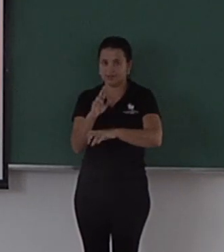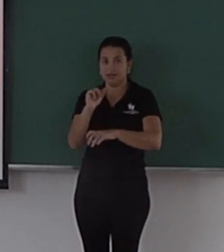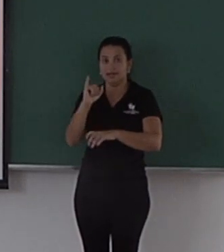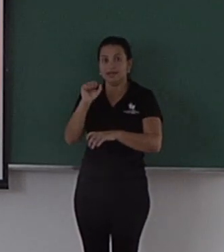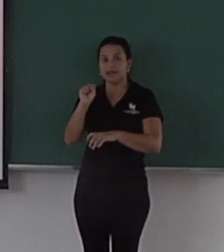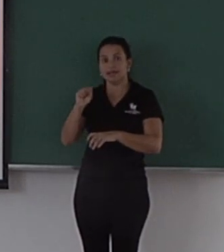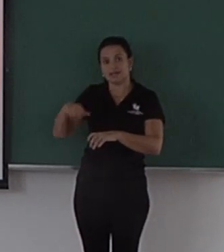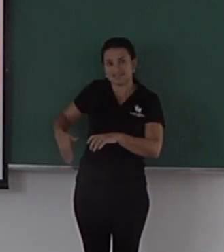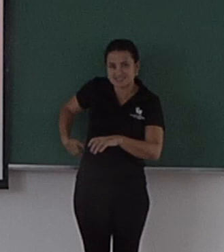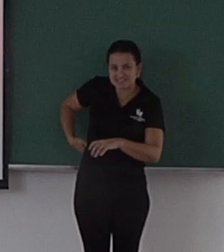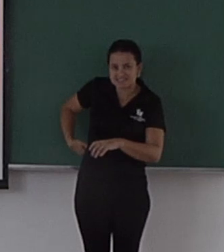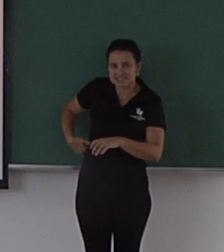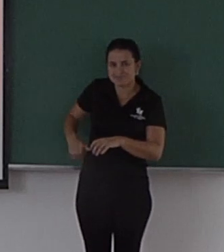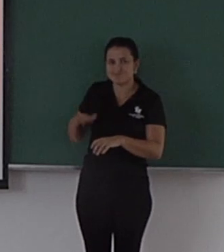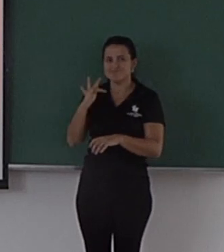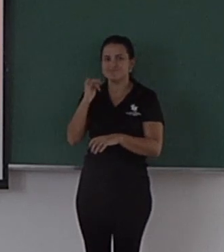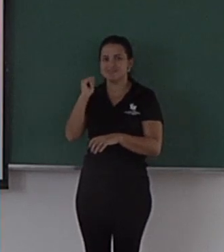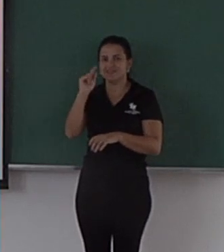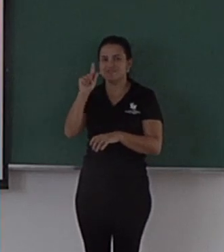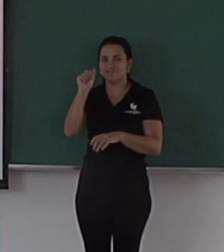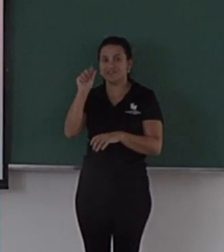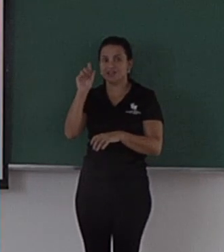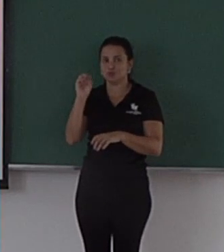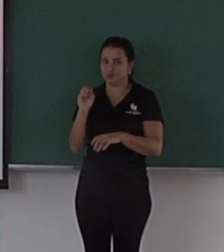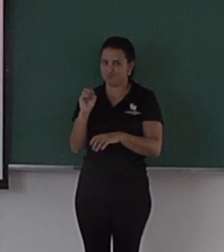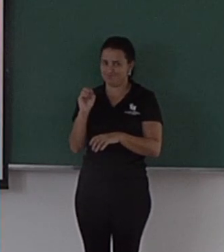quanto pelo fígado do indivíduo. E às vezes isso